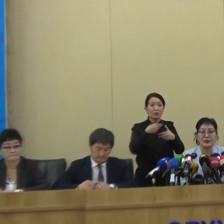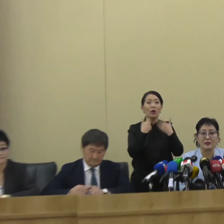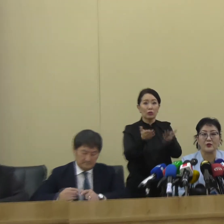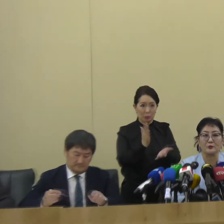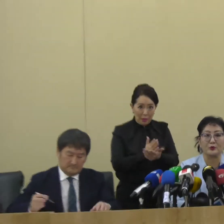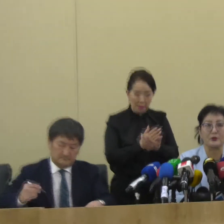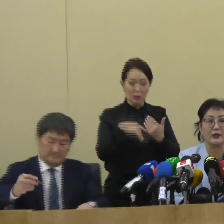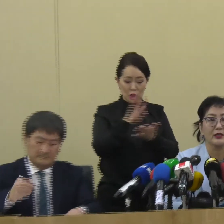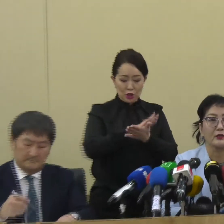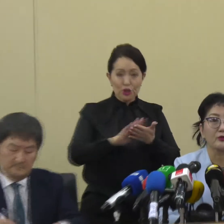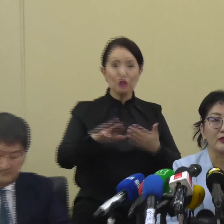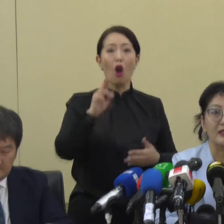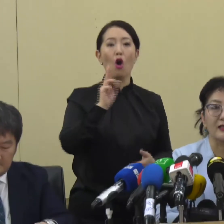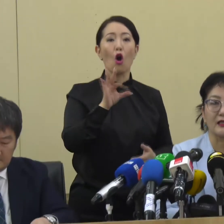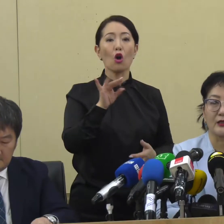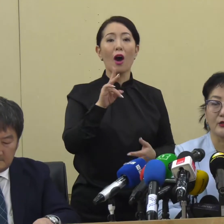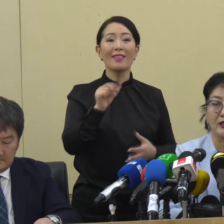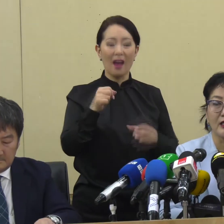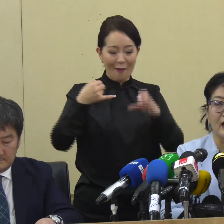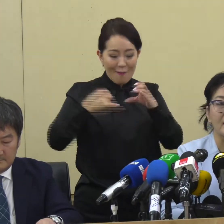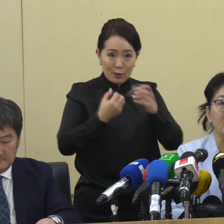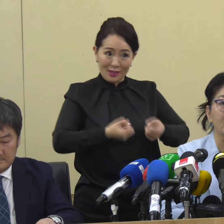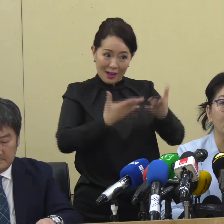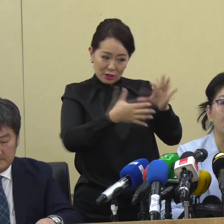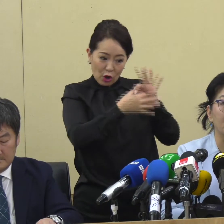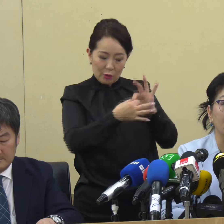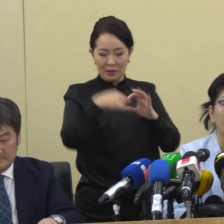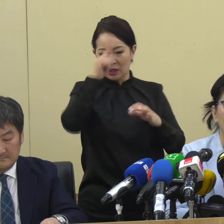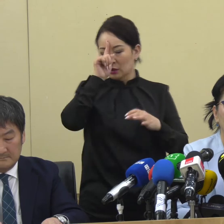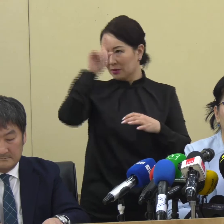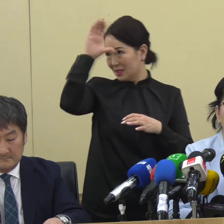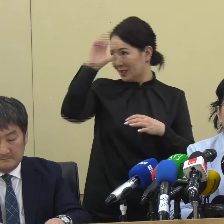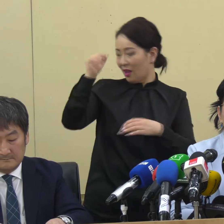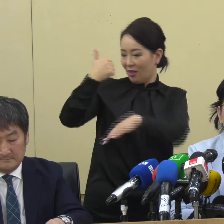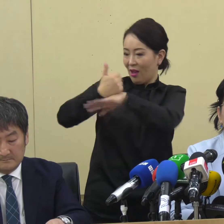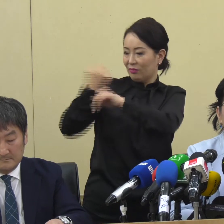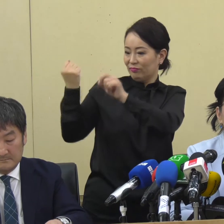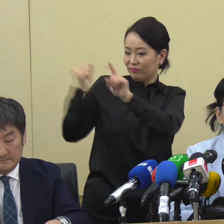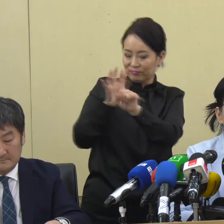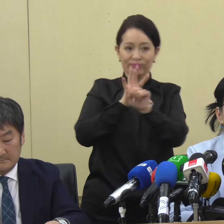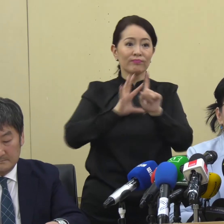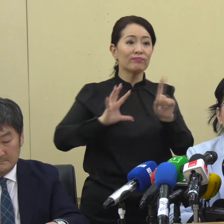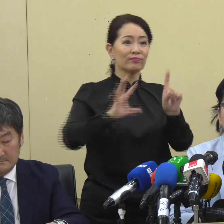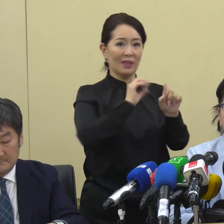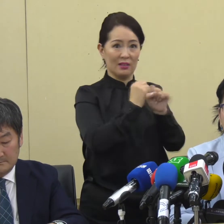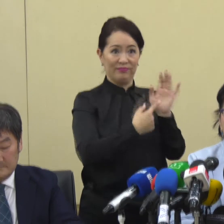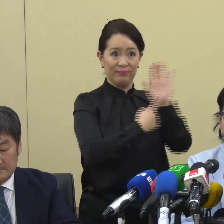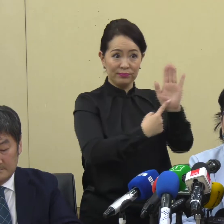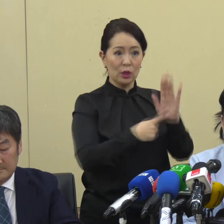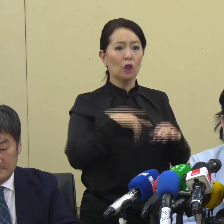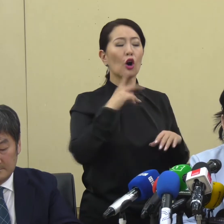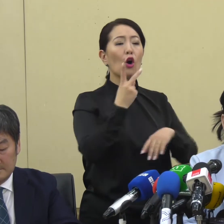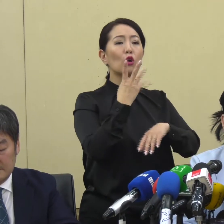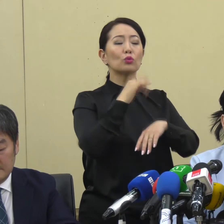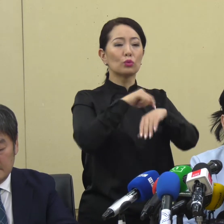коронавирус гарсантай холбогдуулан эрүүл мэндийн сайдаар ахлуулсан ажлын хэсэг эрүүл мэндийн одоо яамд ажиллаж байгаа. Бид нар бол 24 цагийн бэлэн байдлаар ажиллаж байна.